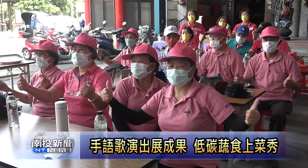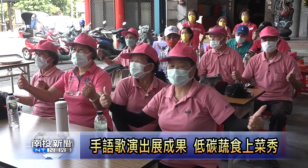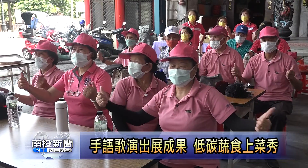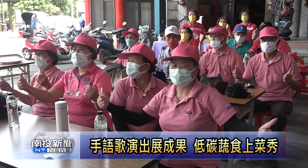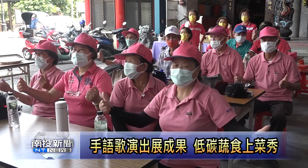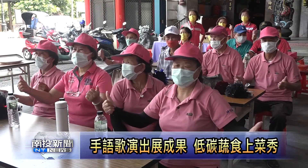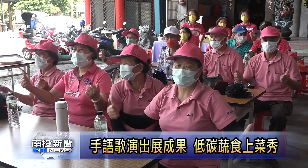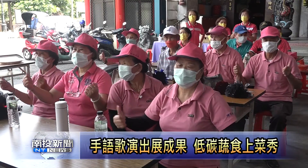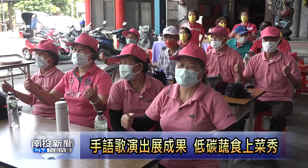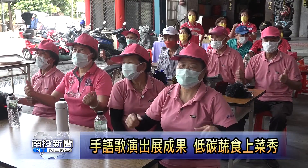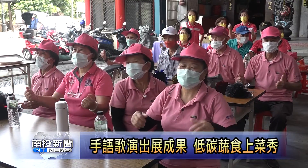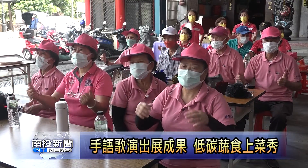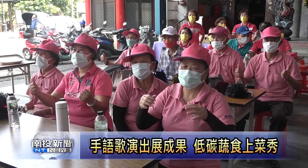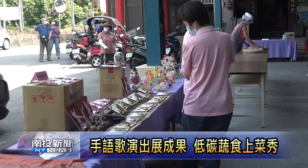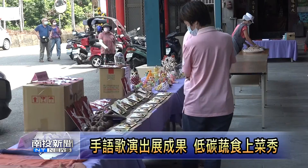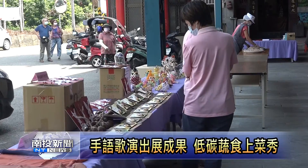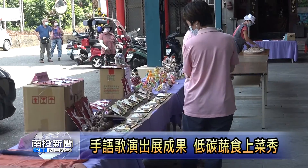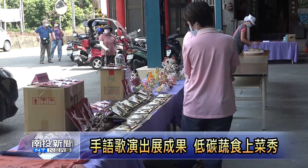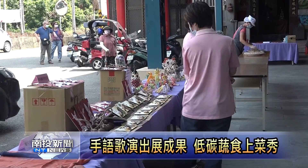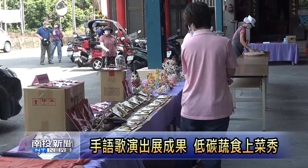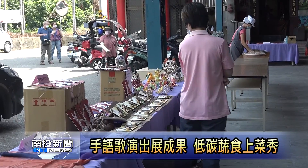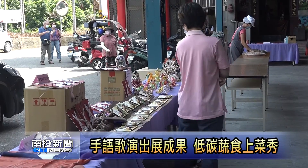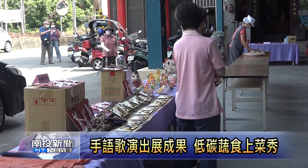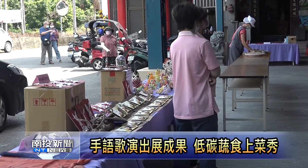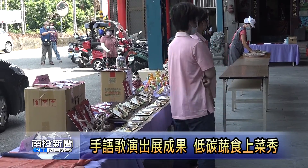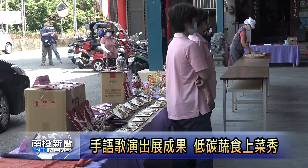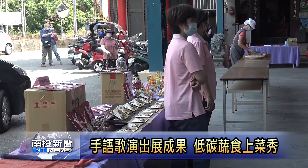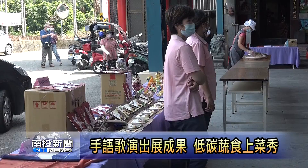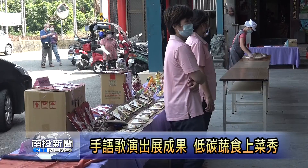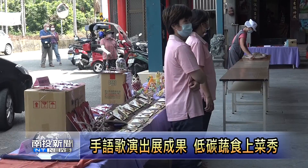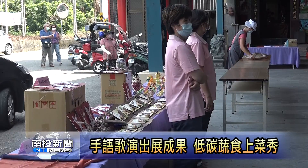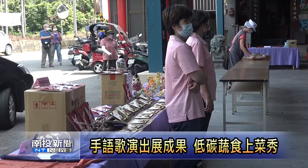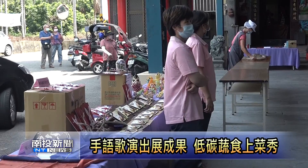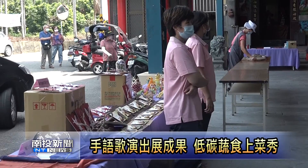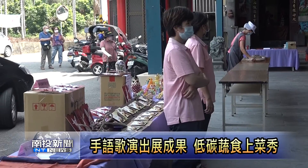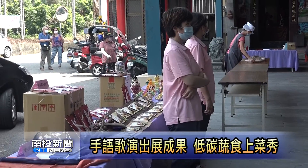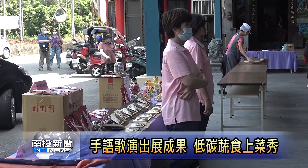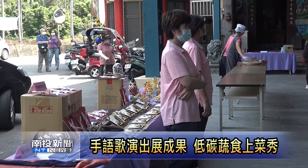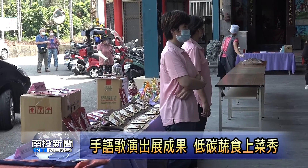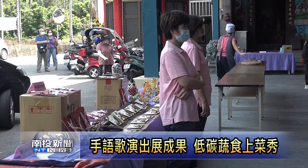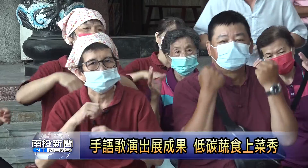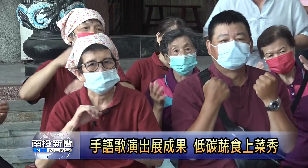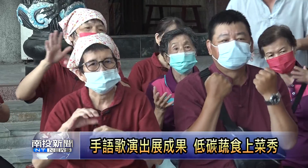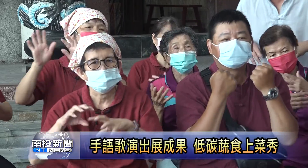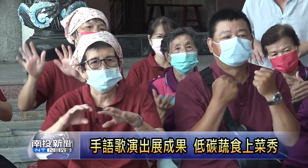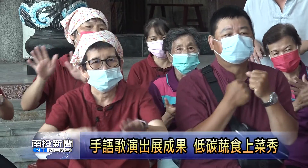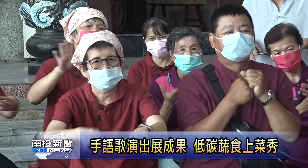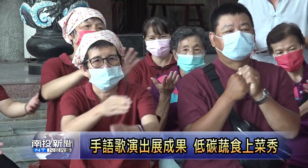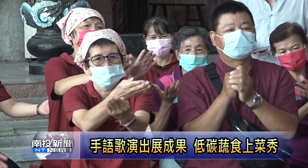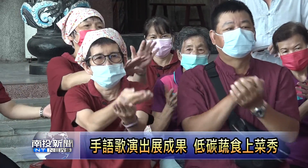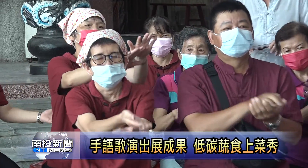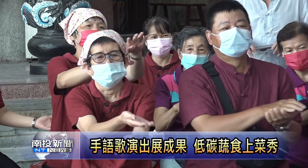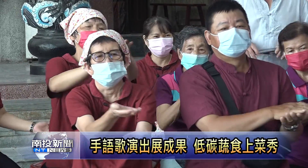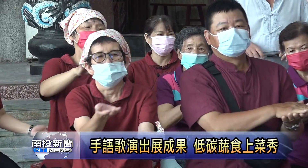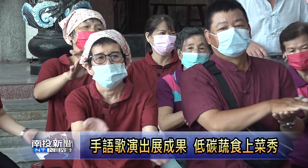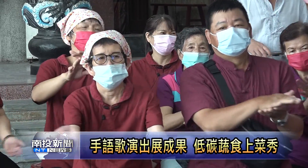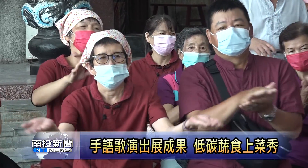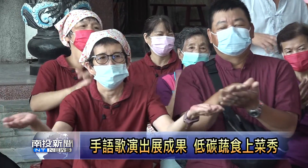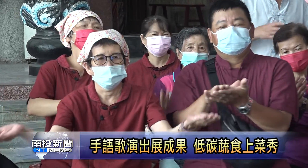的。 那我们让我们的社区，有的社区几乎它都没有上云端的会计，啊，那因为执行了这个